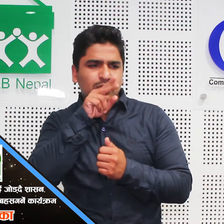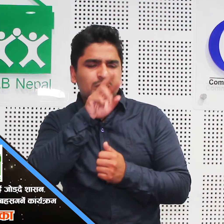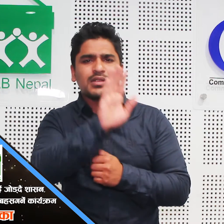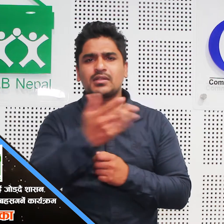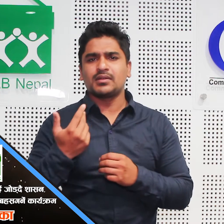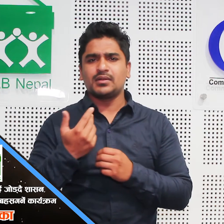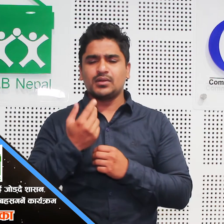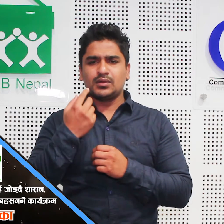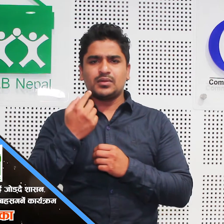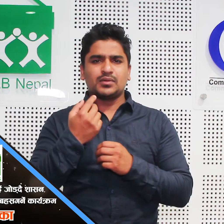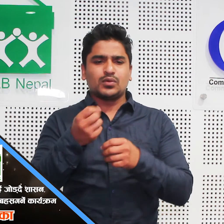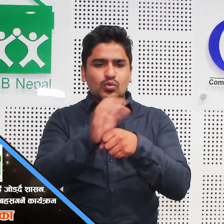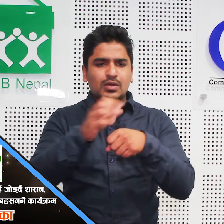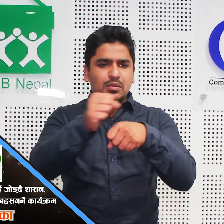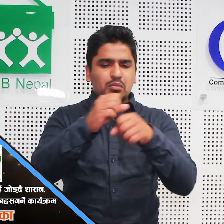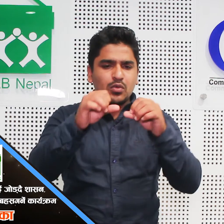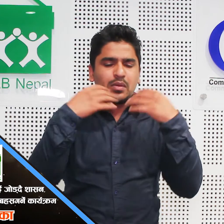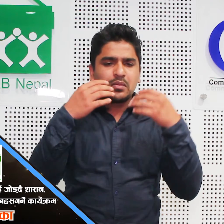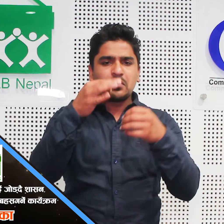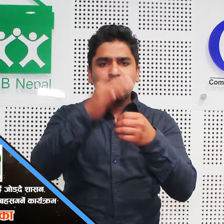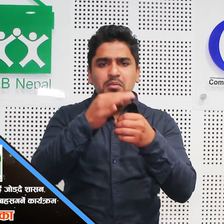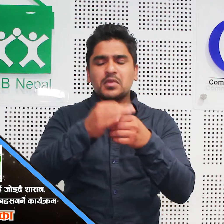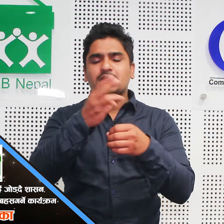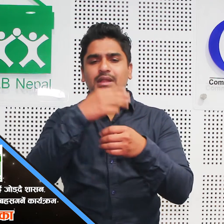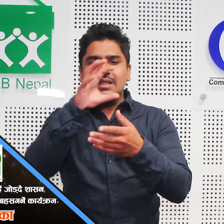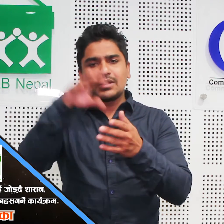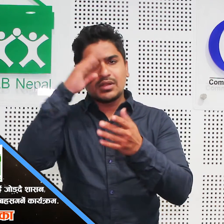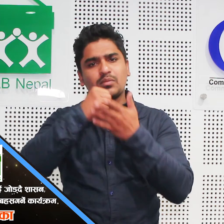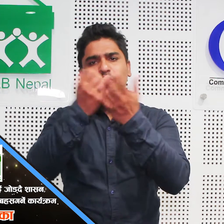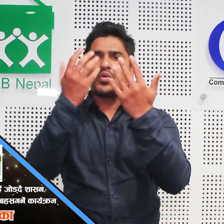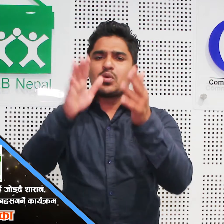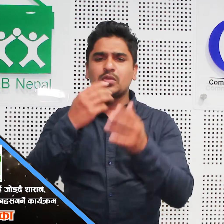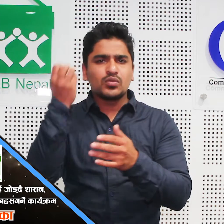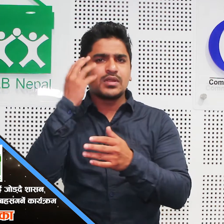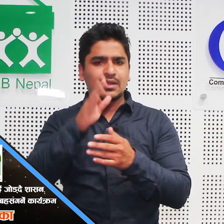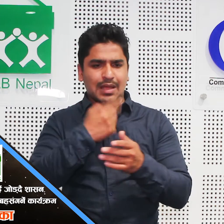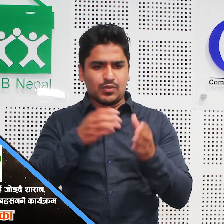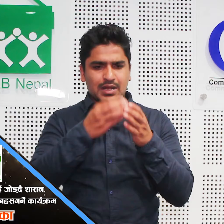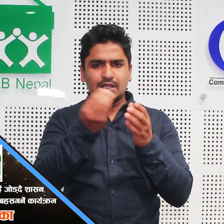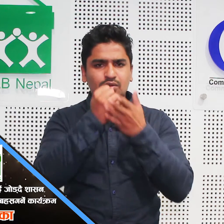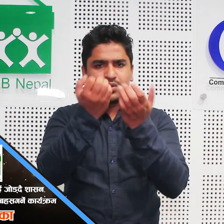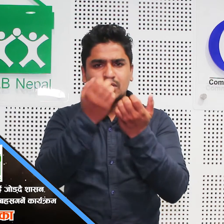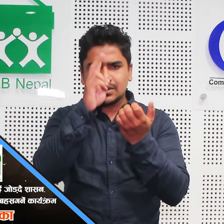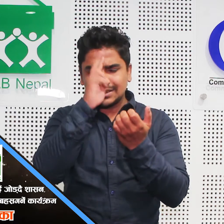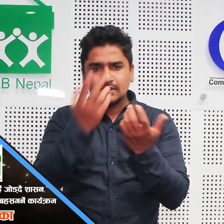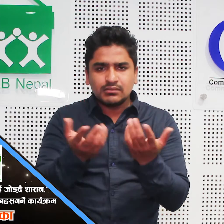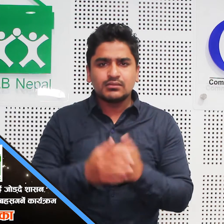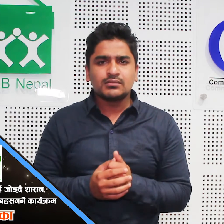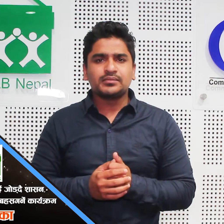भनिरहेको हुन्छ त कोरोना प्रभावित व्यवसायीलाई स्थानीय सरकारले सहयोग गर्यो भनेर, हाम्रो पालिकाले पनि केही सहयोग गरेको होला कि बुझ्नु